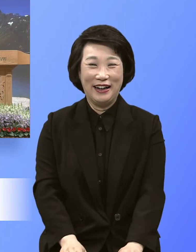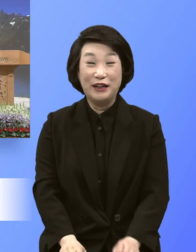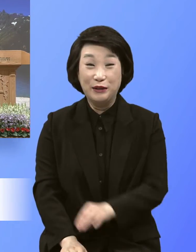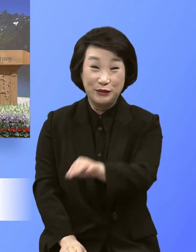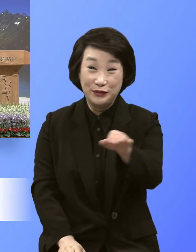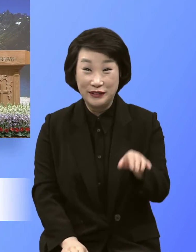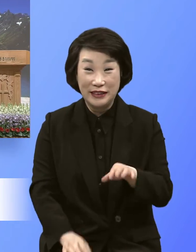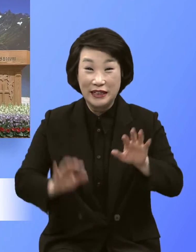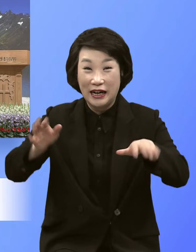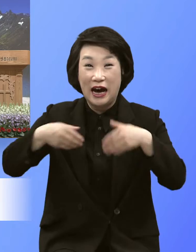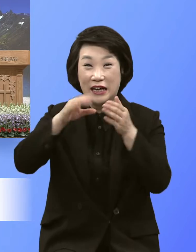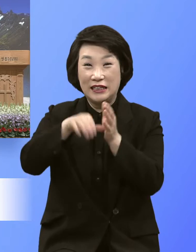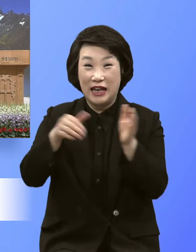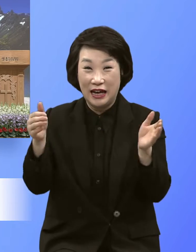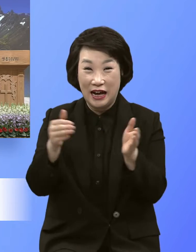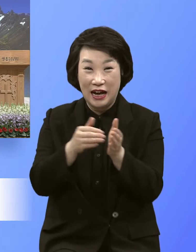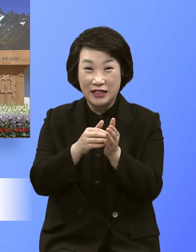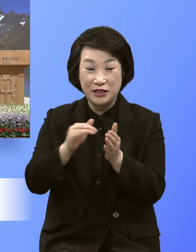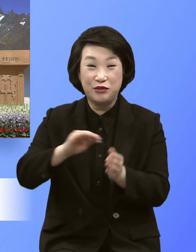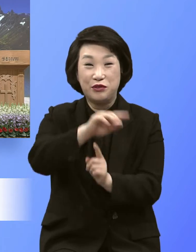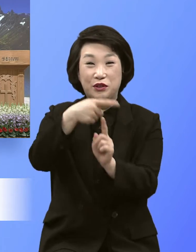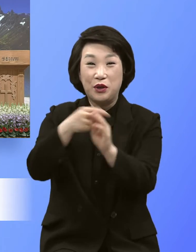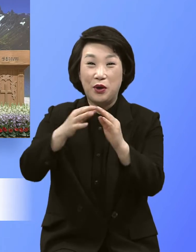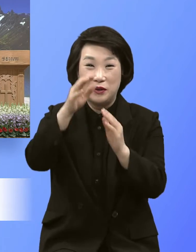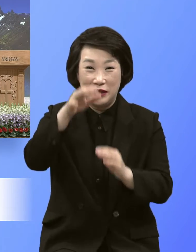우리는 가을까지 우리 교회는